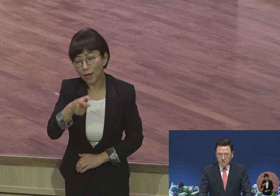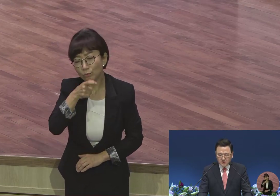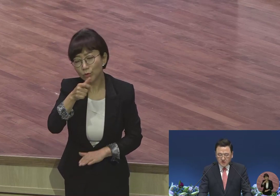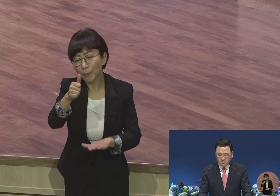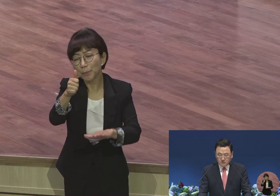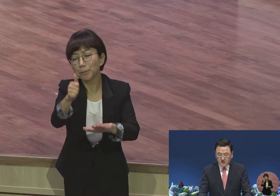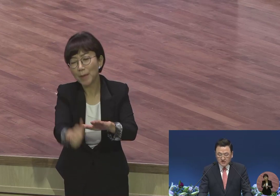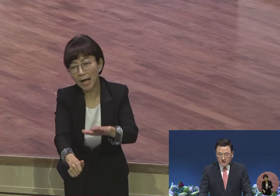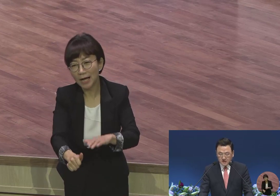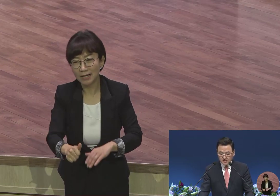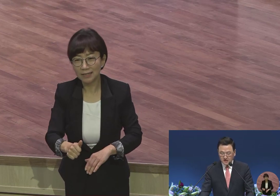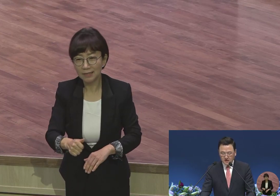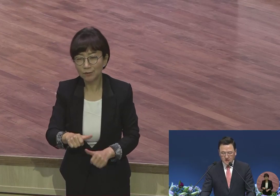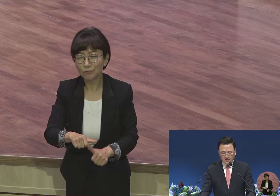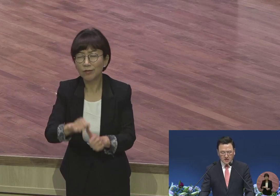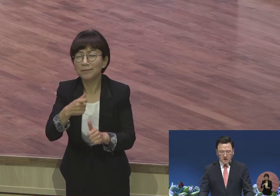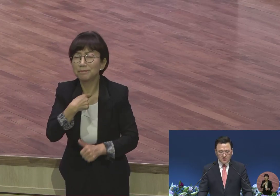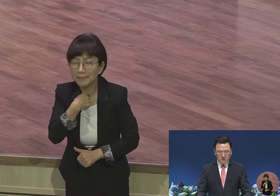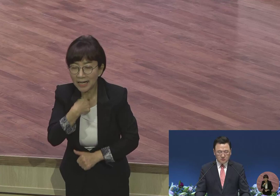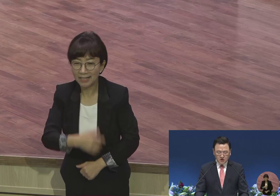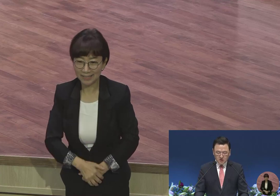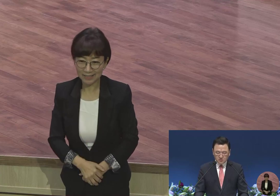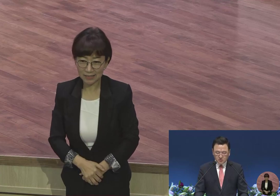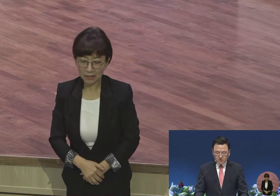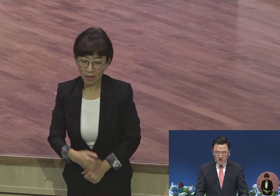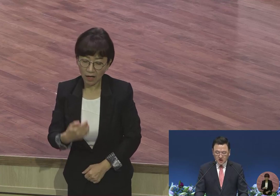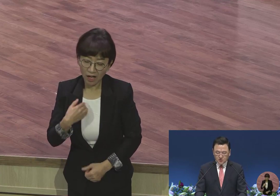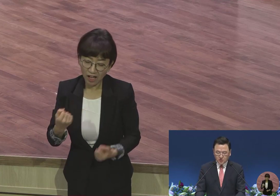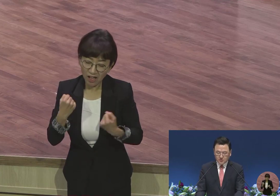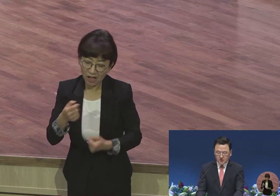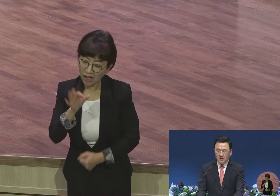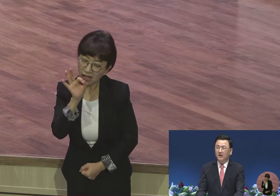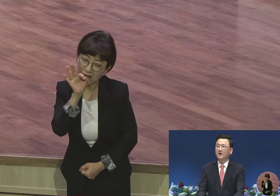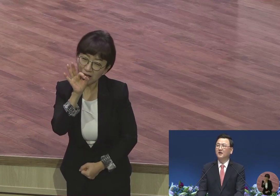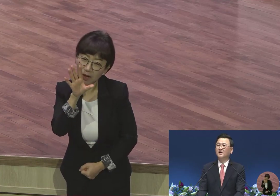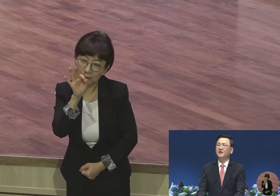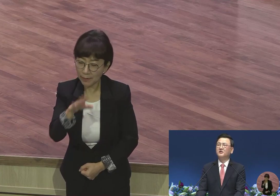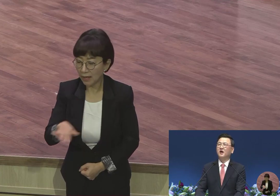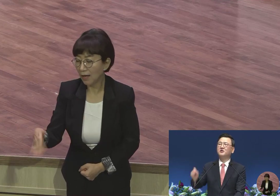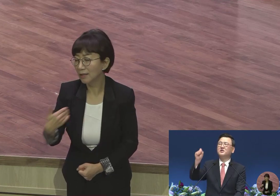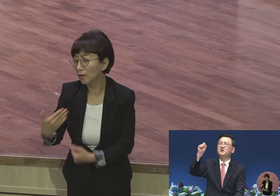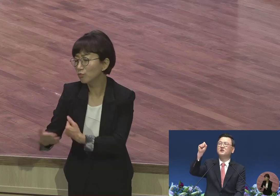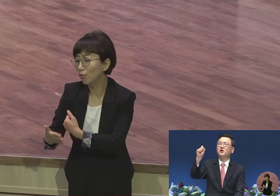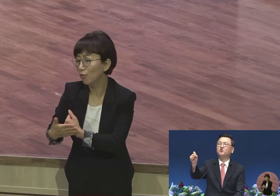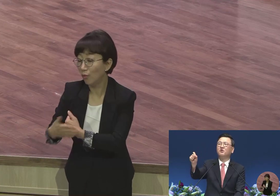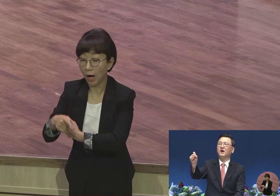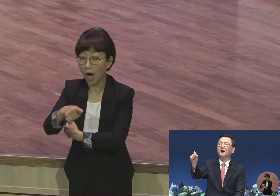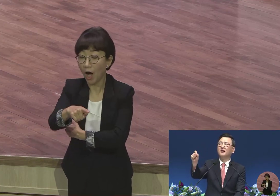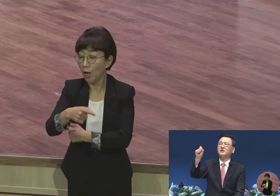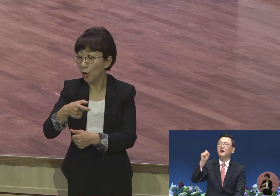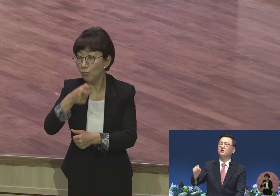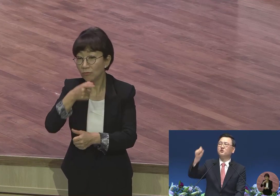들어가서 구원받기를 원하는데 내 능력과 힘으로는 할 수 없으니까 당신 예수가 나를